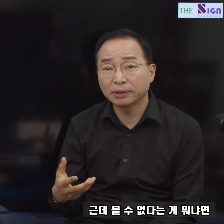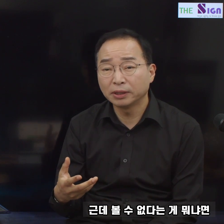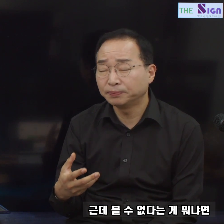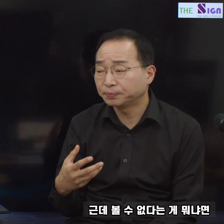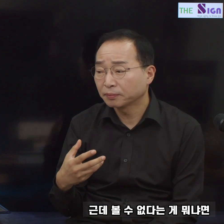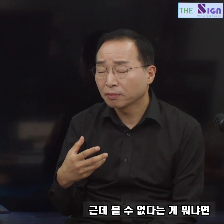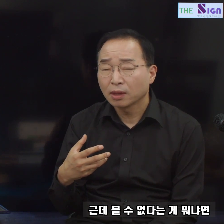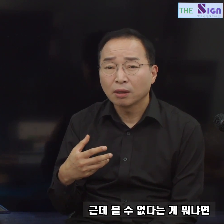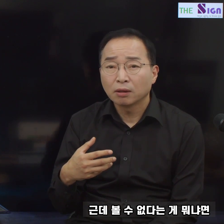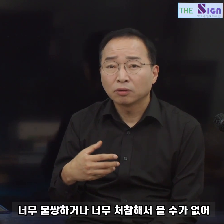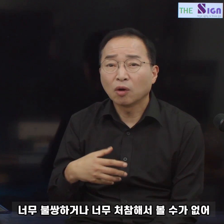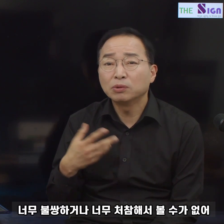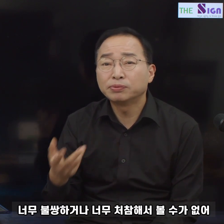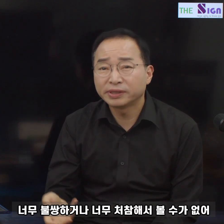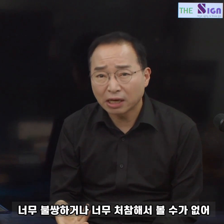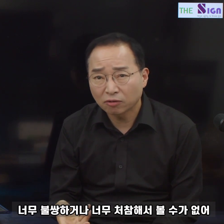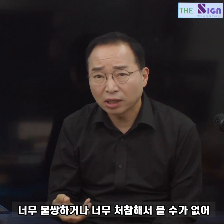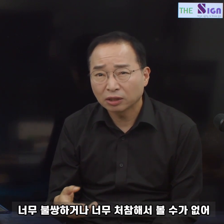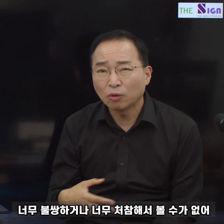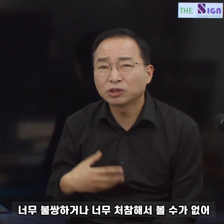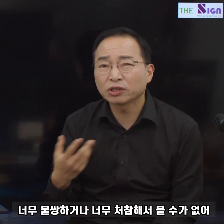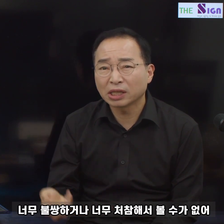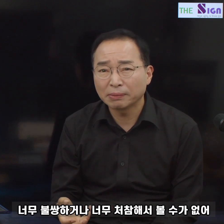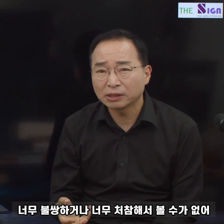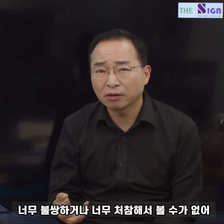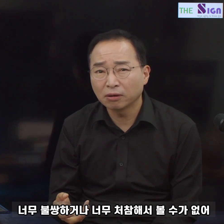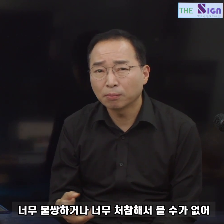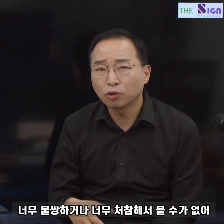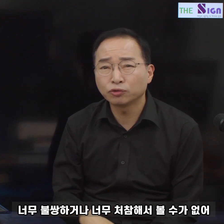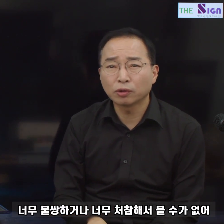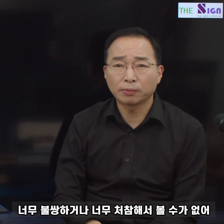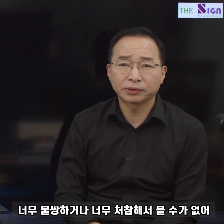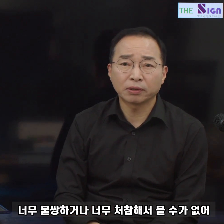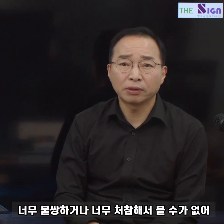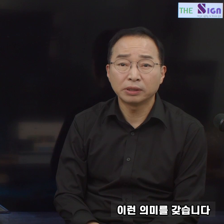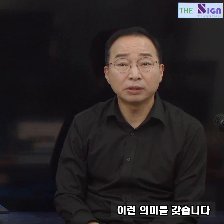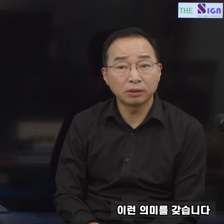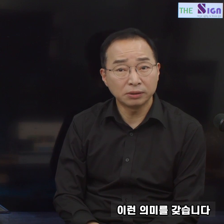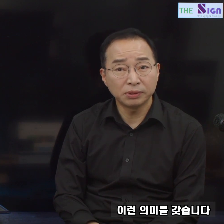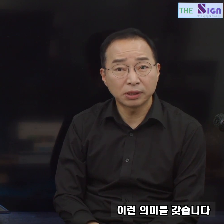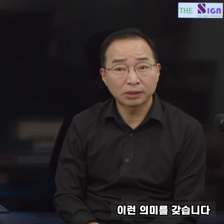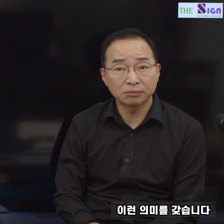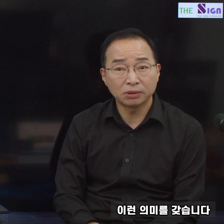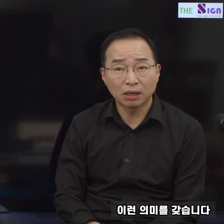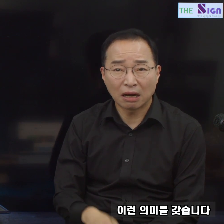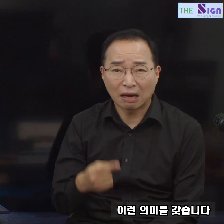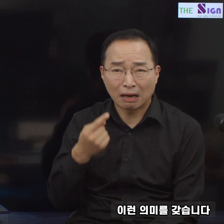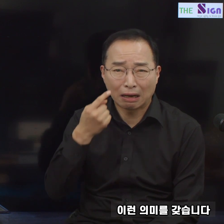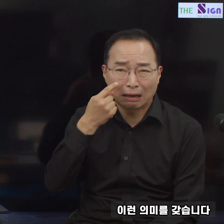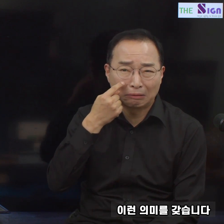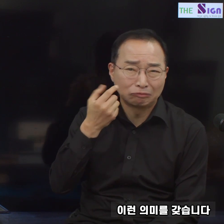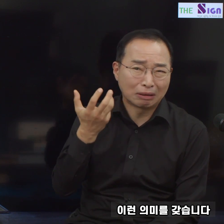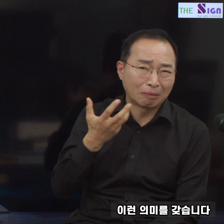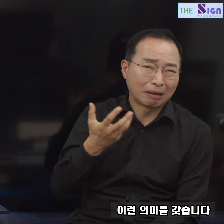뭐냐면은 너무 불쌍하거나 너무 처참해서 볼 수가 없어. 이런 의미를 갖습니다.